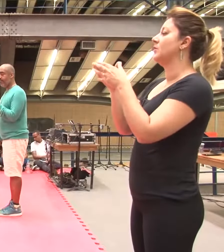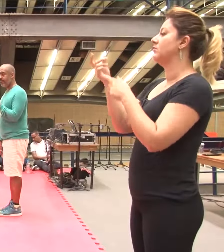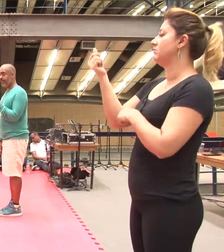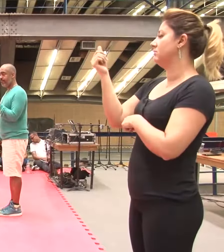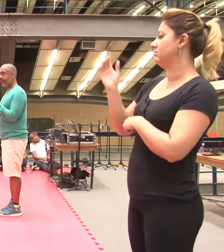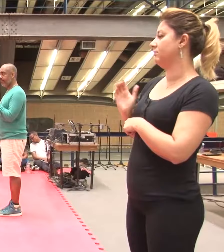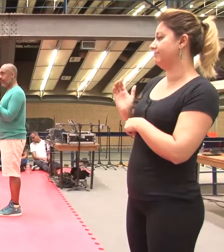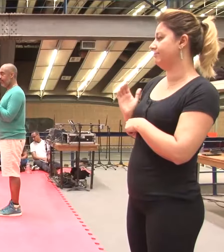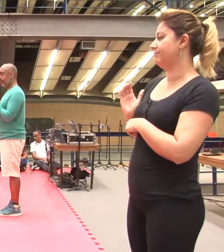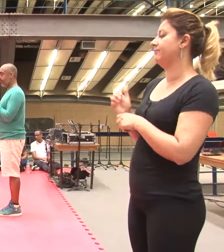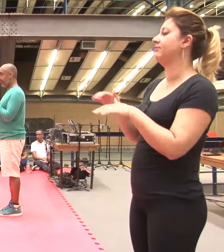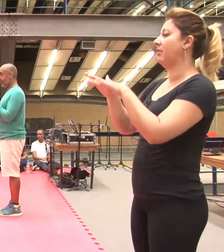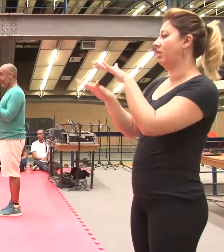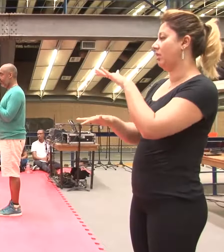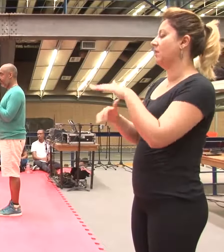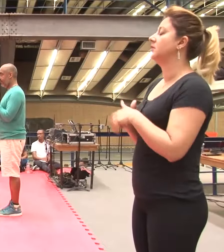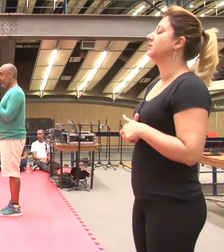lisboeta.